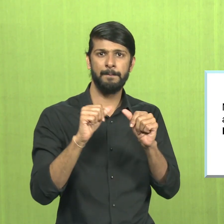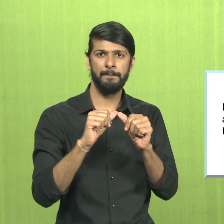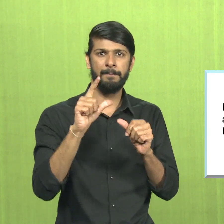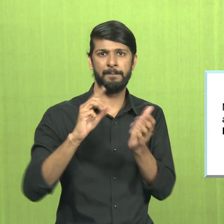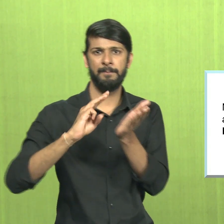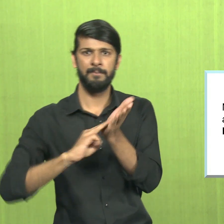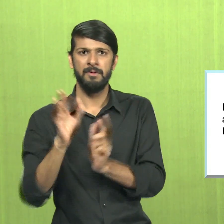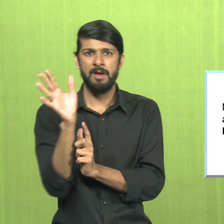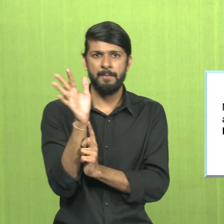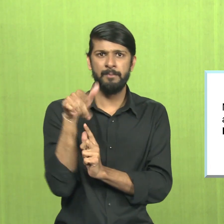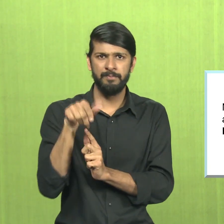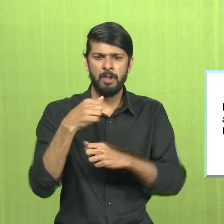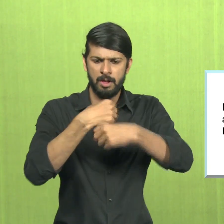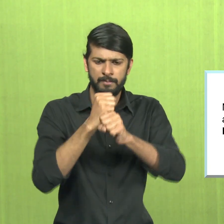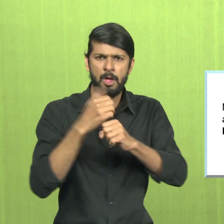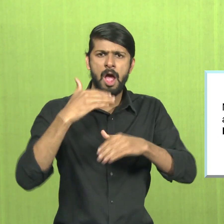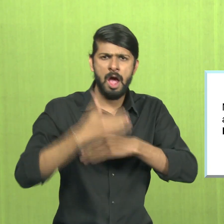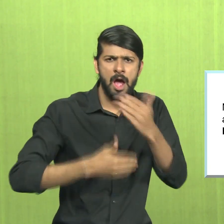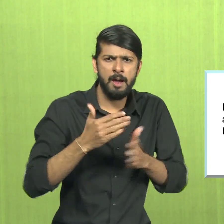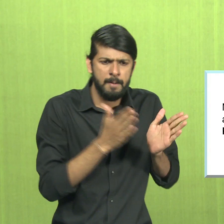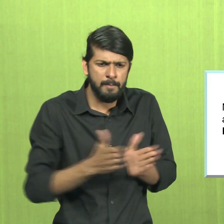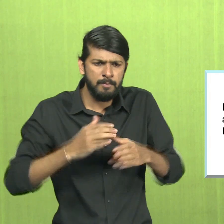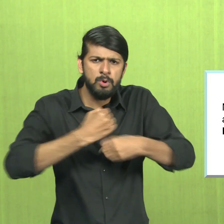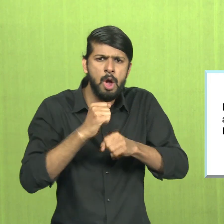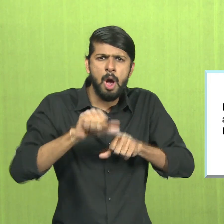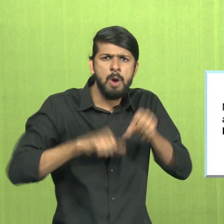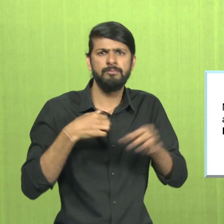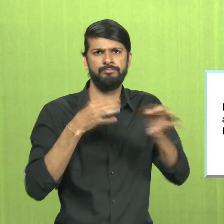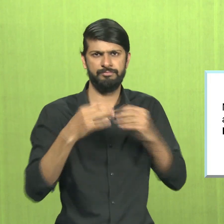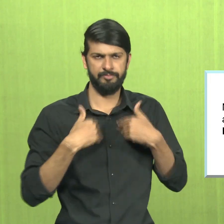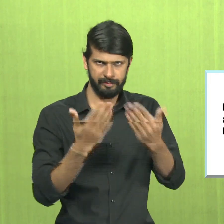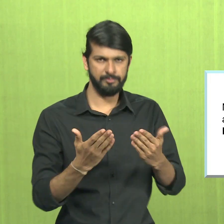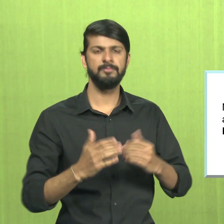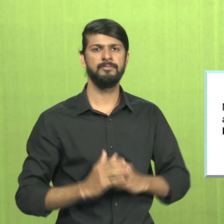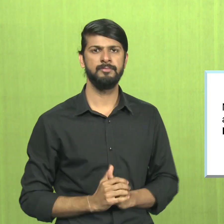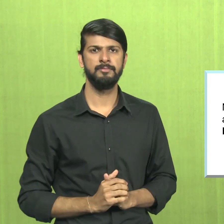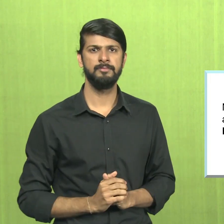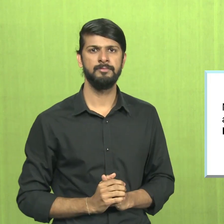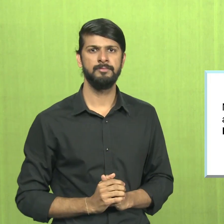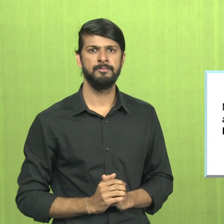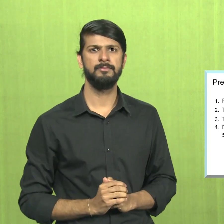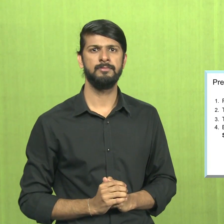कि नाव विल डिसकस द बैकग्राउंड अबाउट प्रिपरेशन आफ पाल्म लीव्स फॉर पेंटिंग